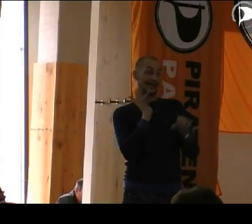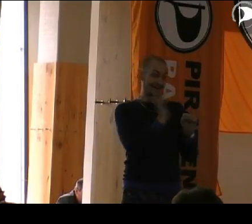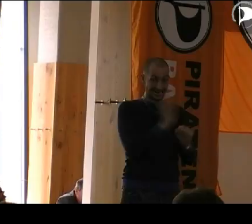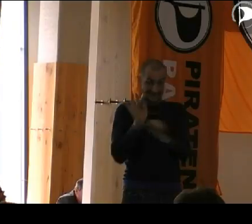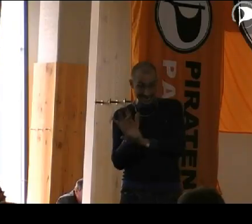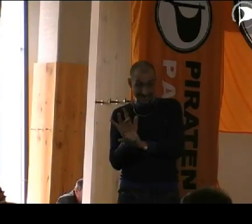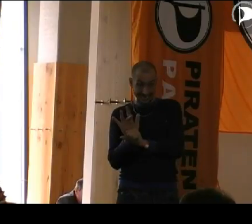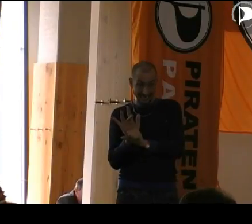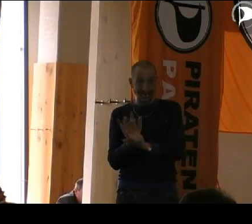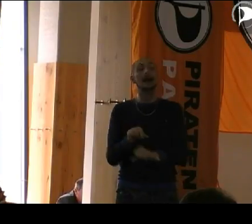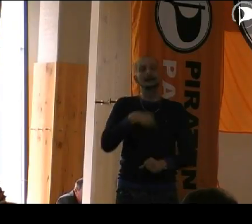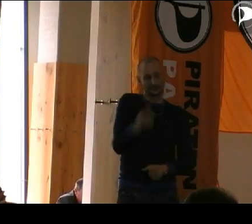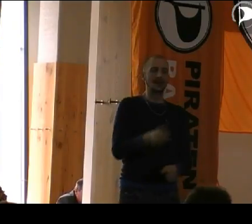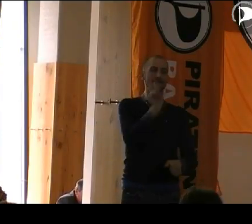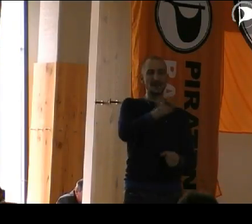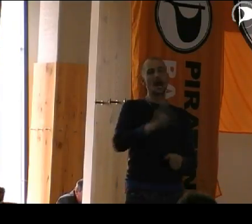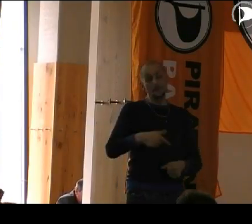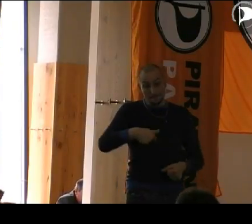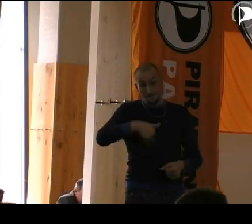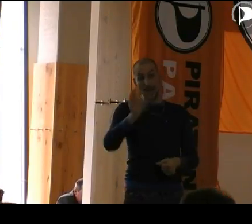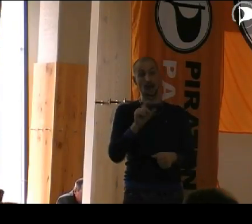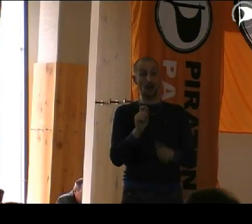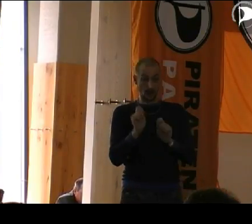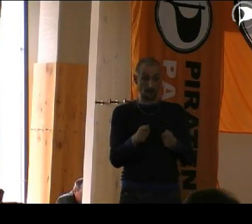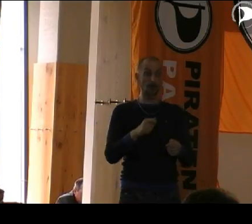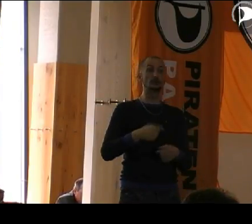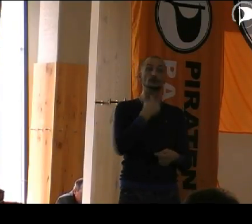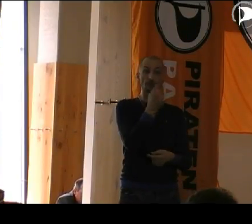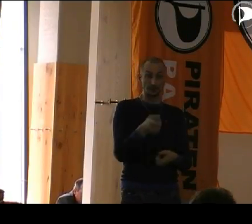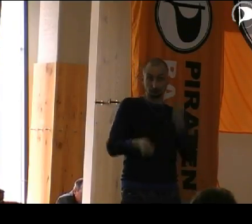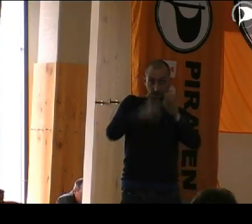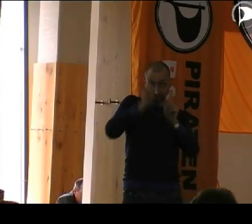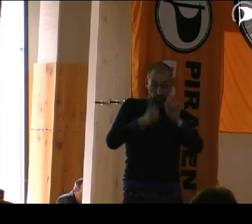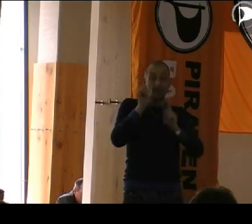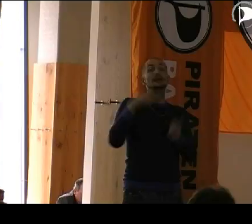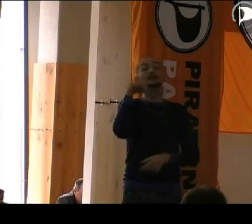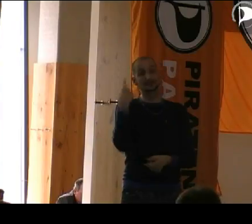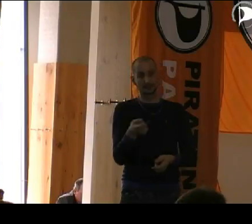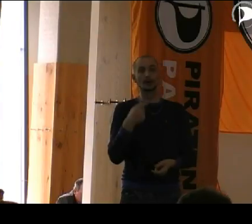ab und an wie er mit der mehrheit abgestimmt also das gleiche vertrauen nicht